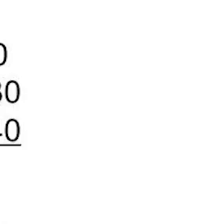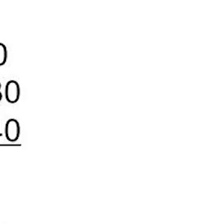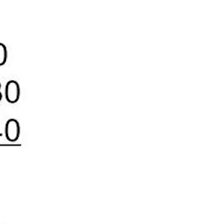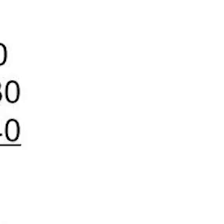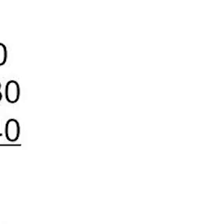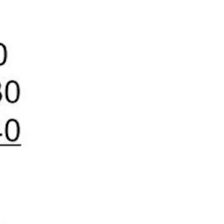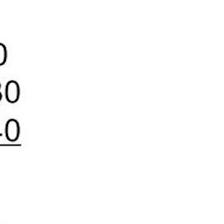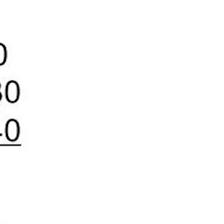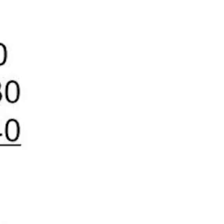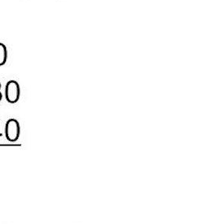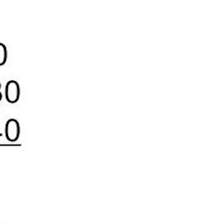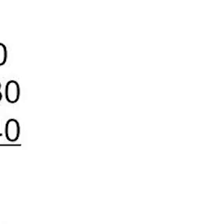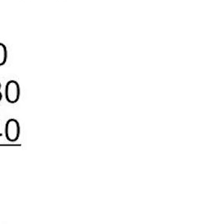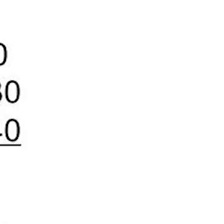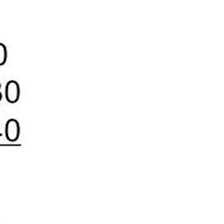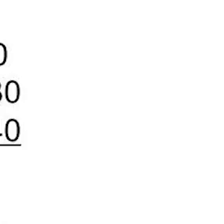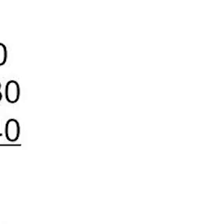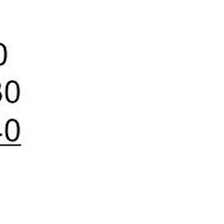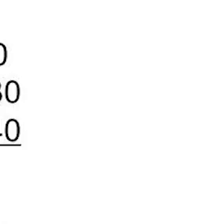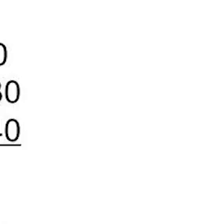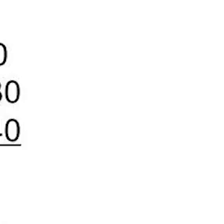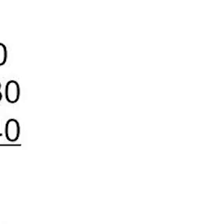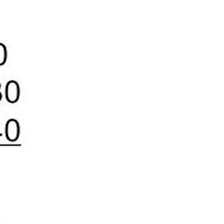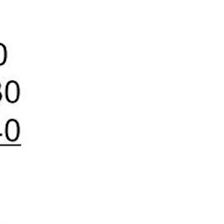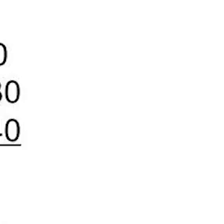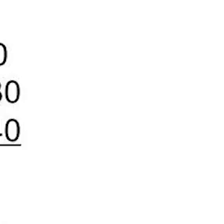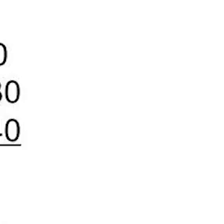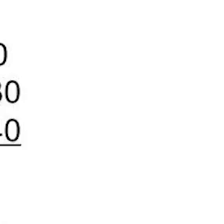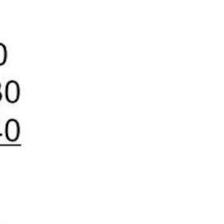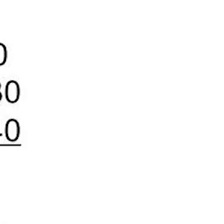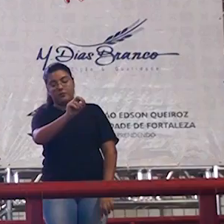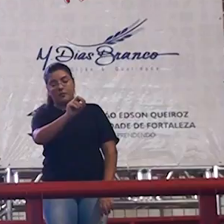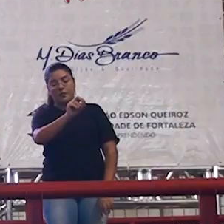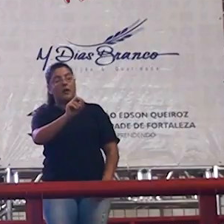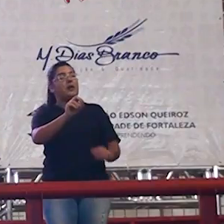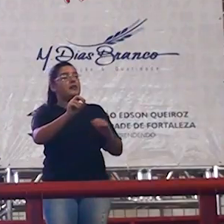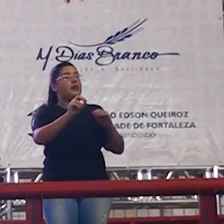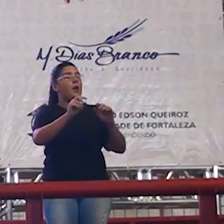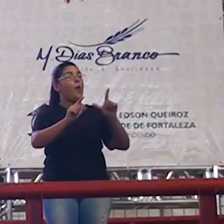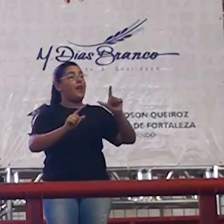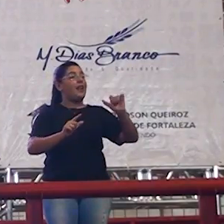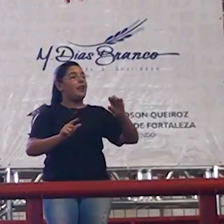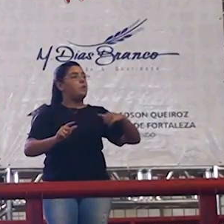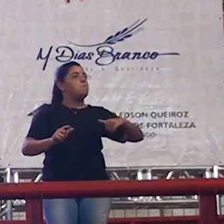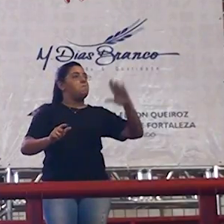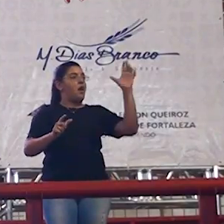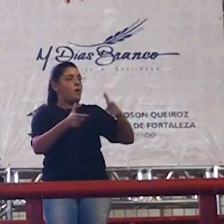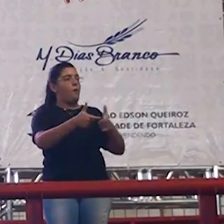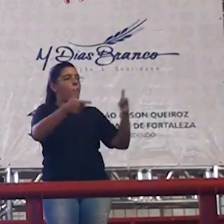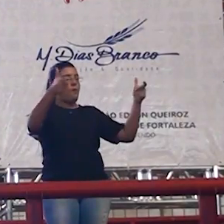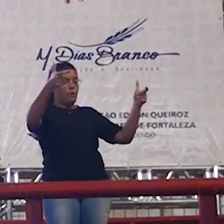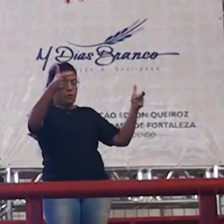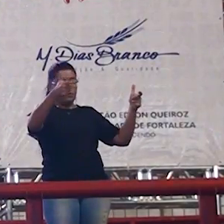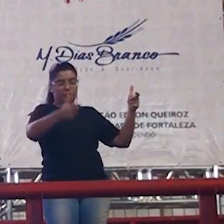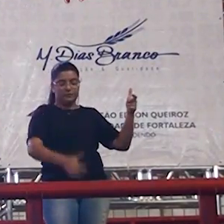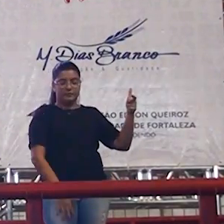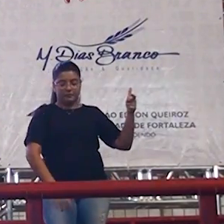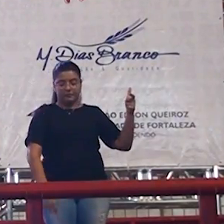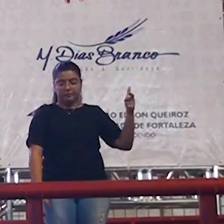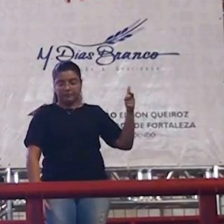resultado é 50. Por quê? Porque é o maior lado. O maior